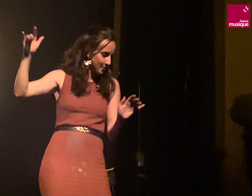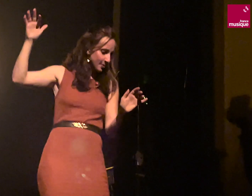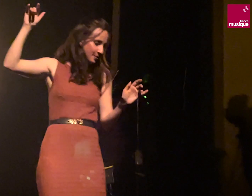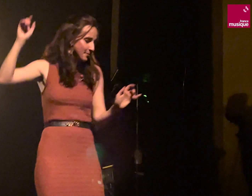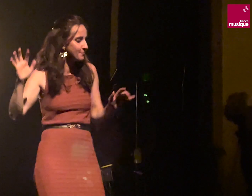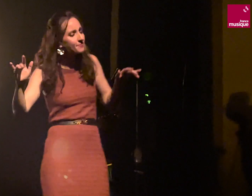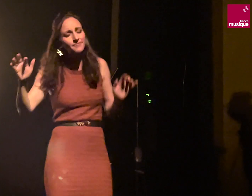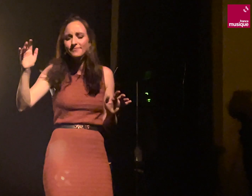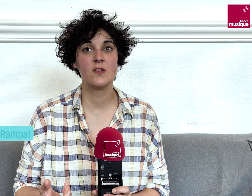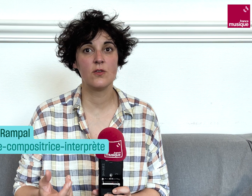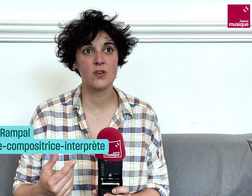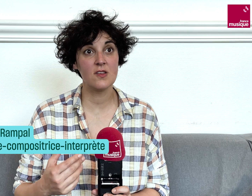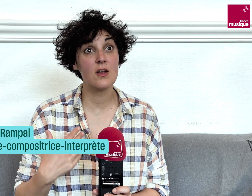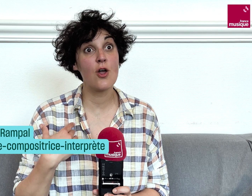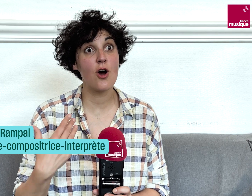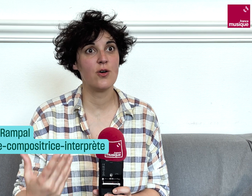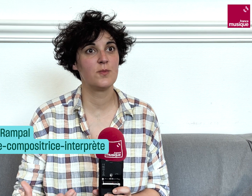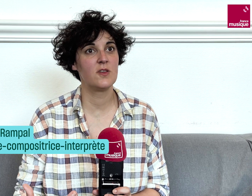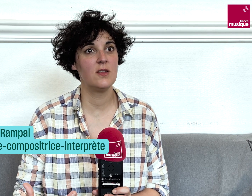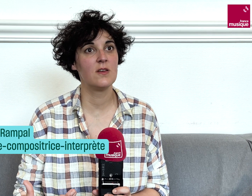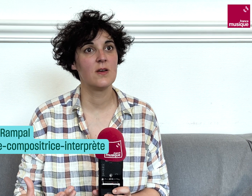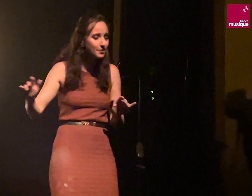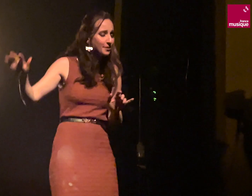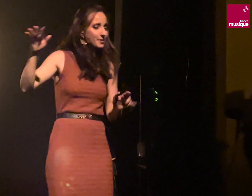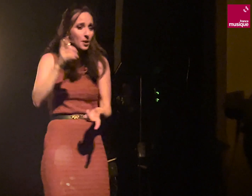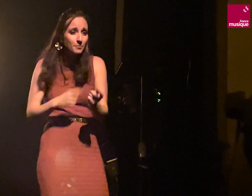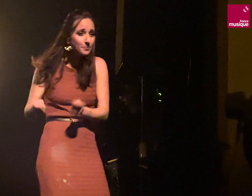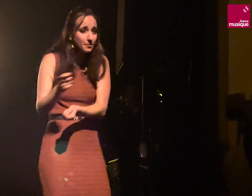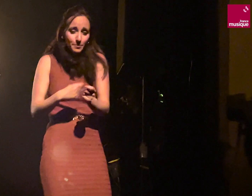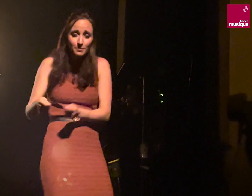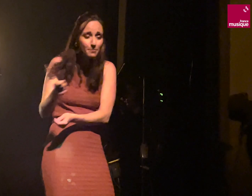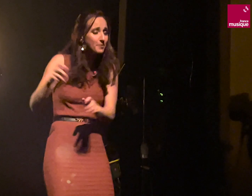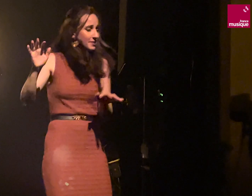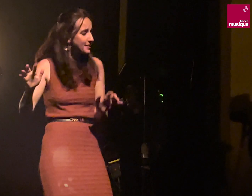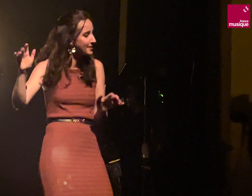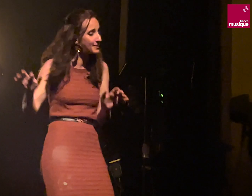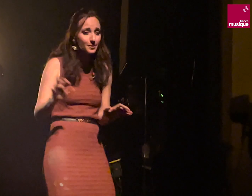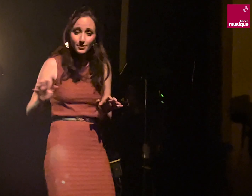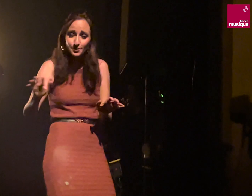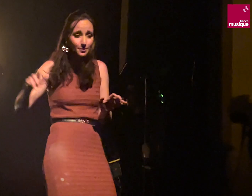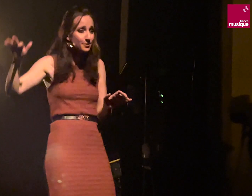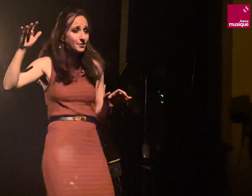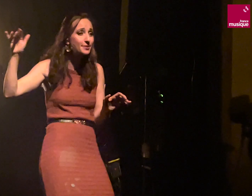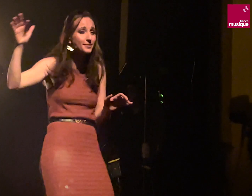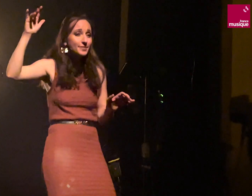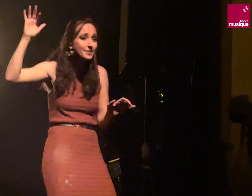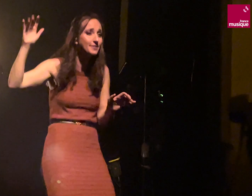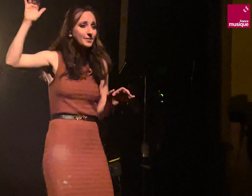au contact du public signant et ça,'est leur spécialité. Le chantsigne prend en compte la musicalité, le rythme de la musique, en le